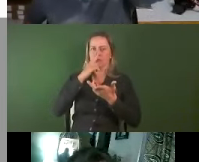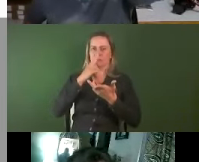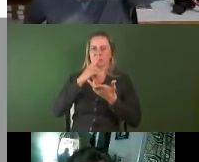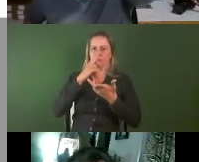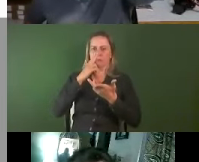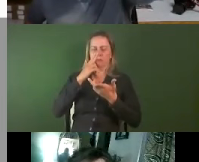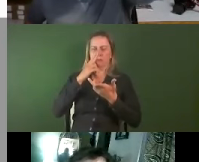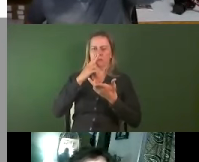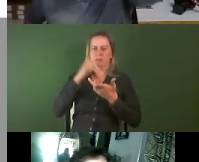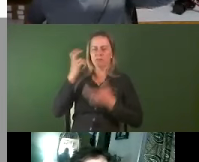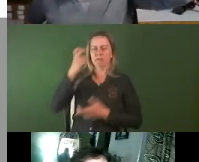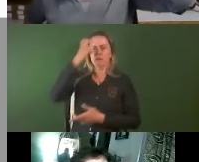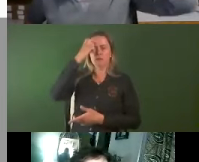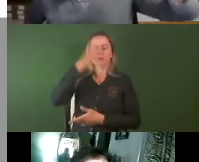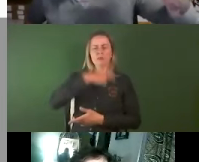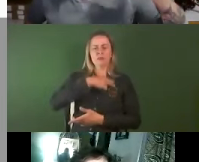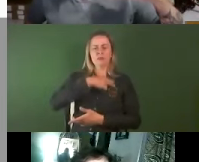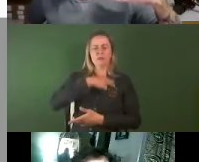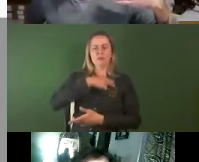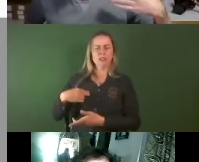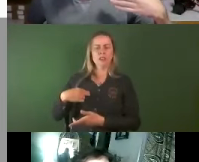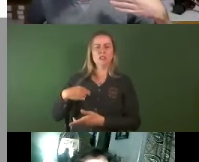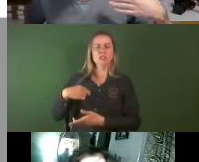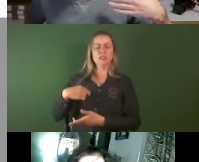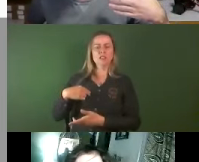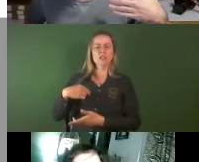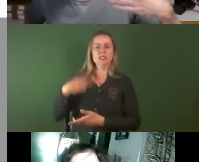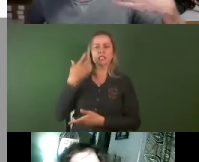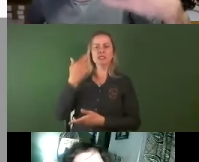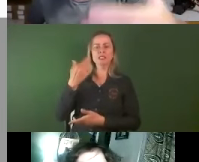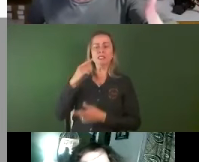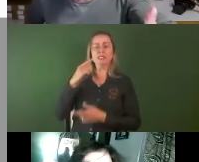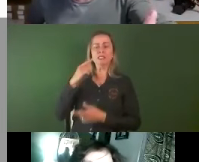a cultura japonesa tradicional, que eles tinham muito medo que